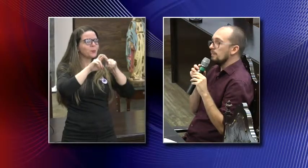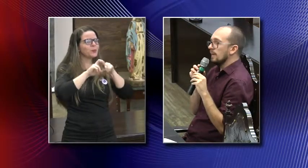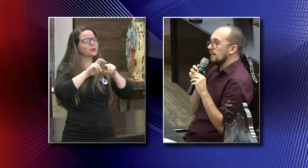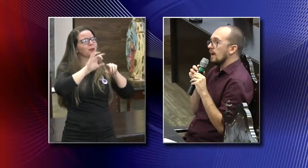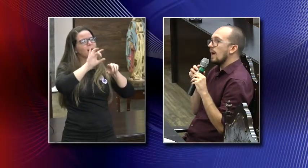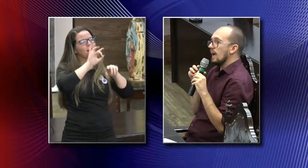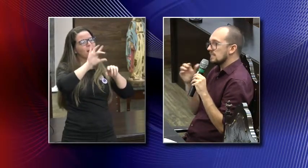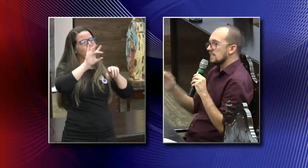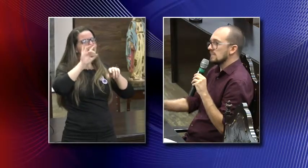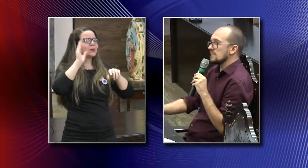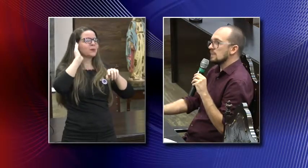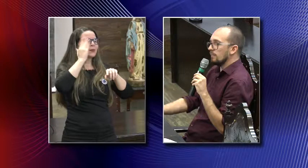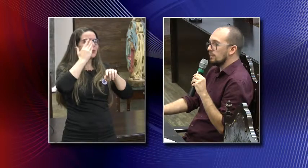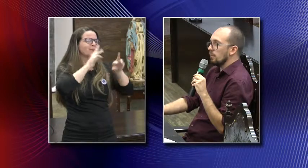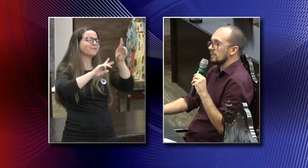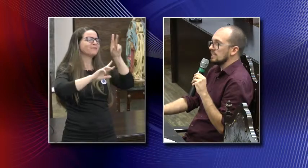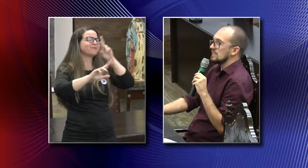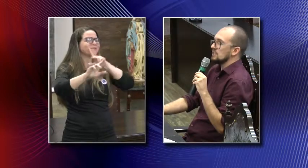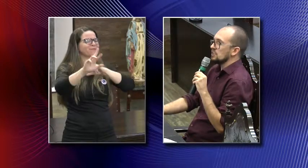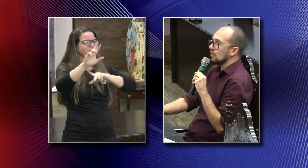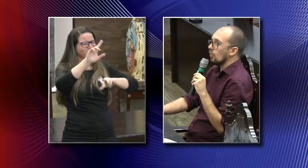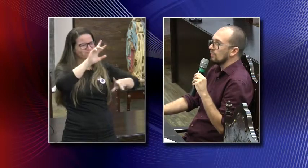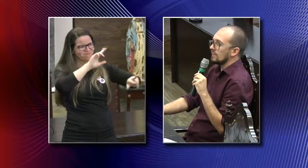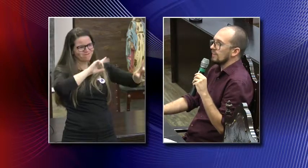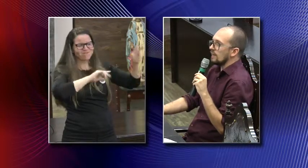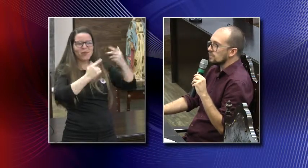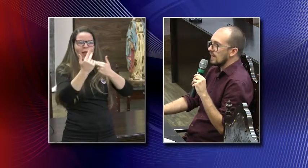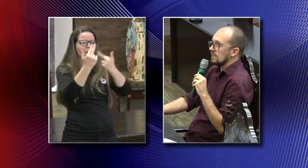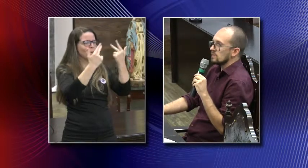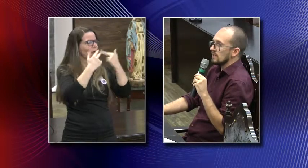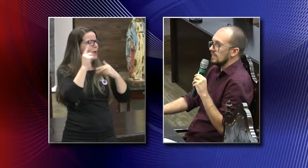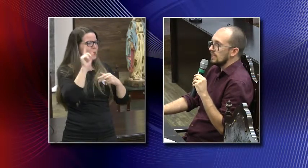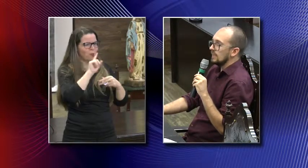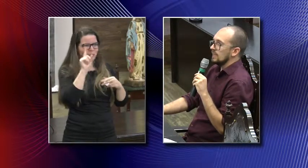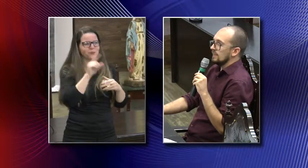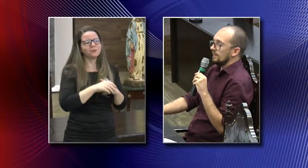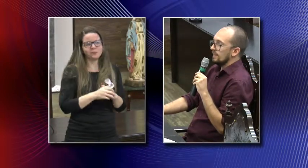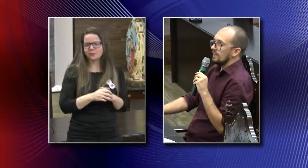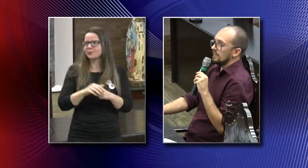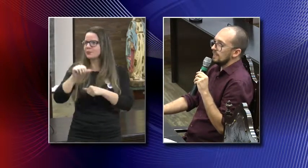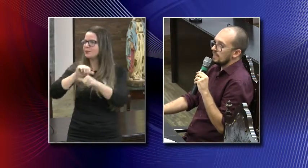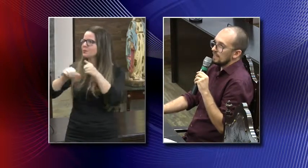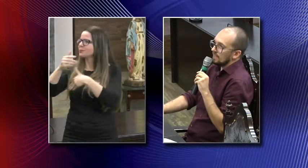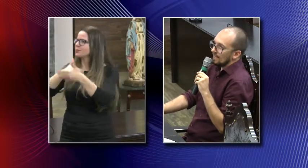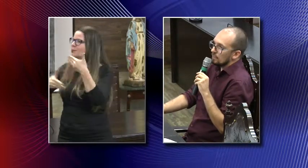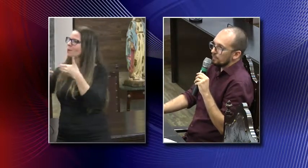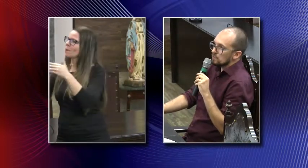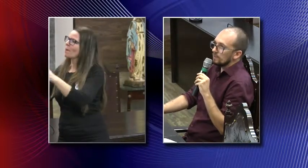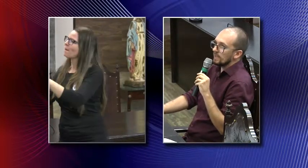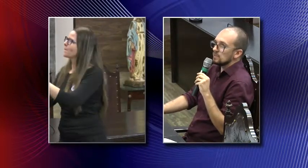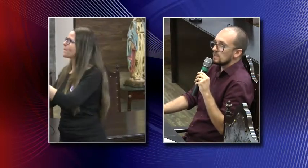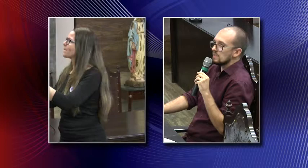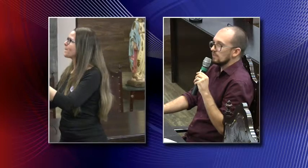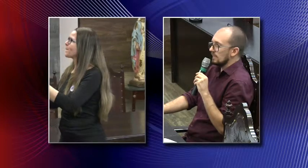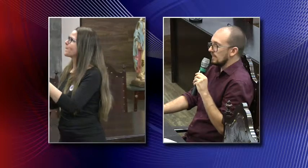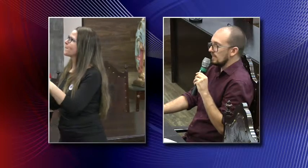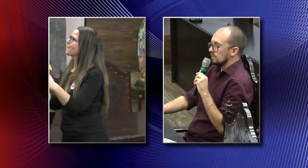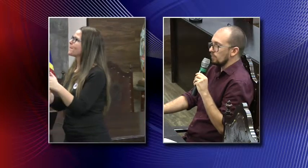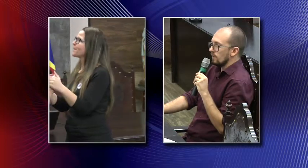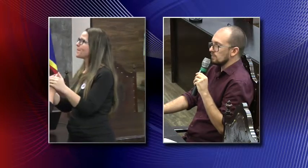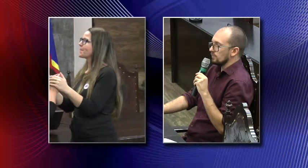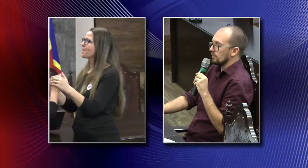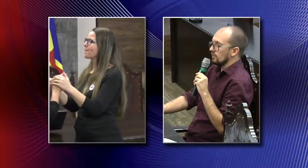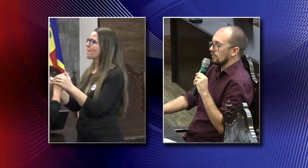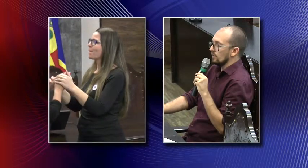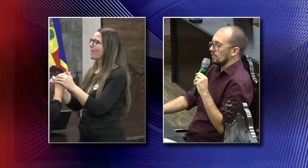de bebê, as crianças também podem nascer. A gente encontra vários casos aí, e cada pessoa tem a sua singularidade.